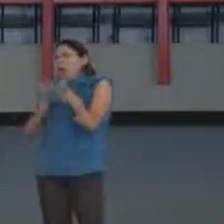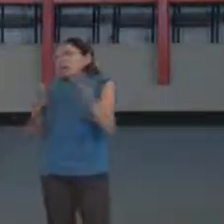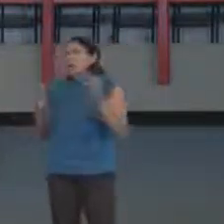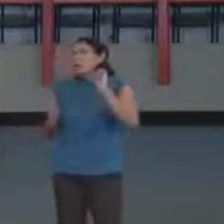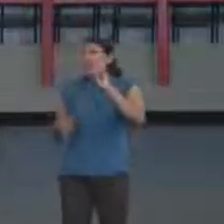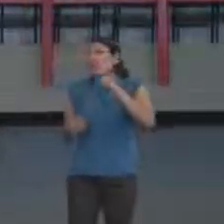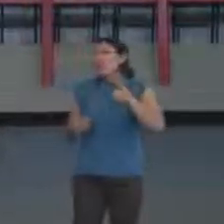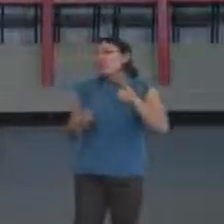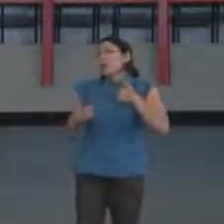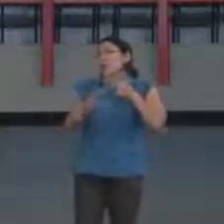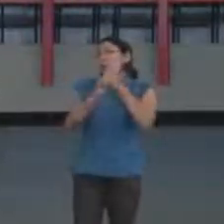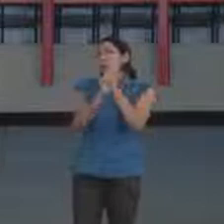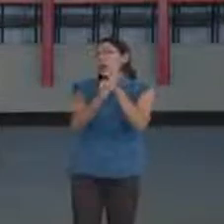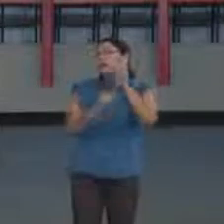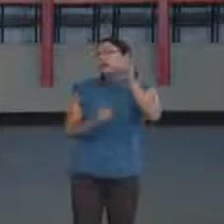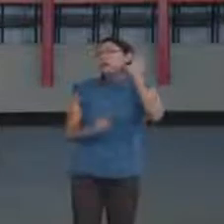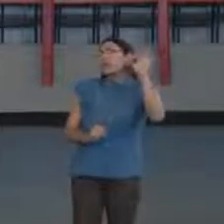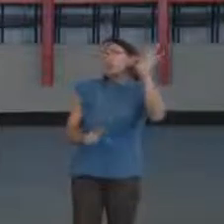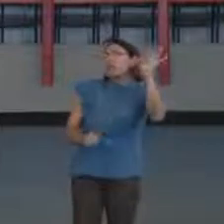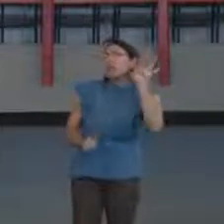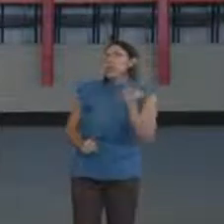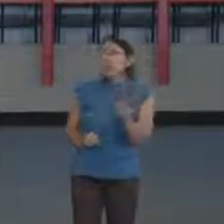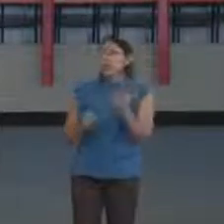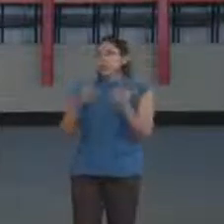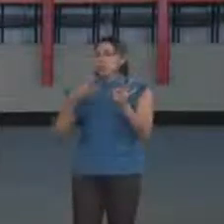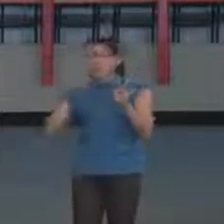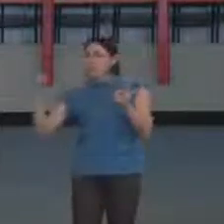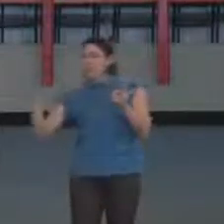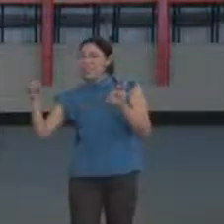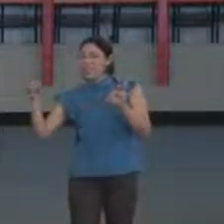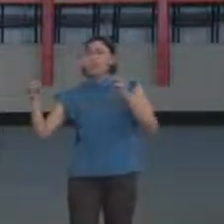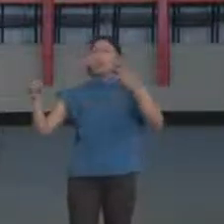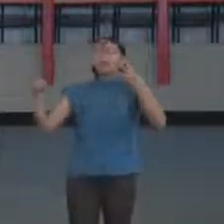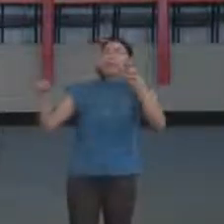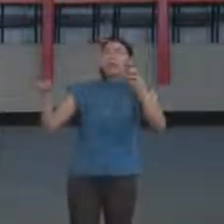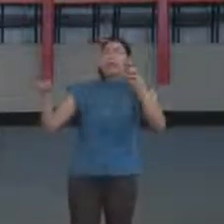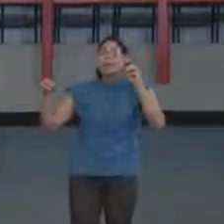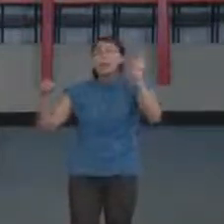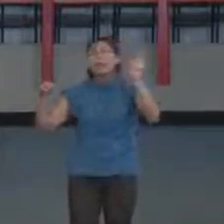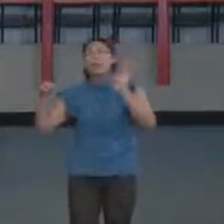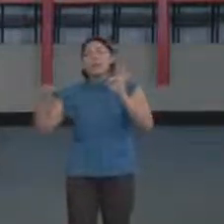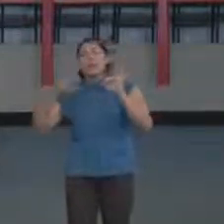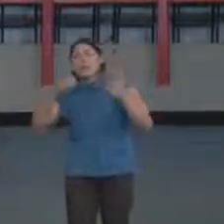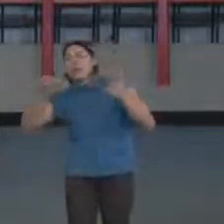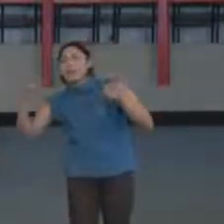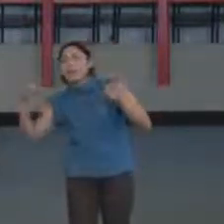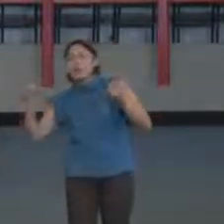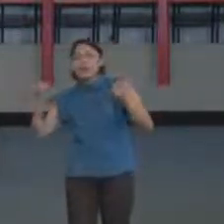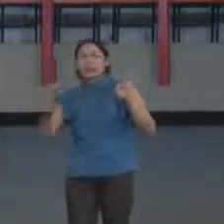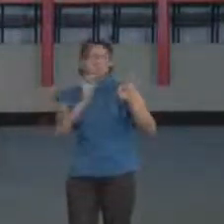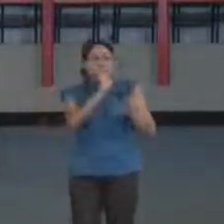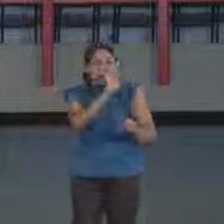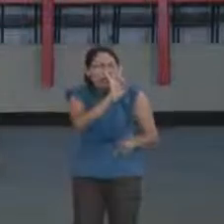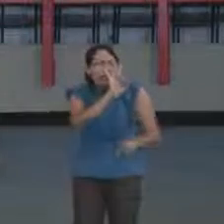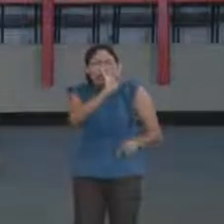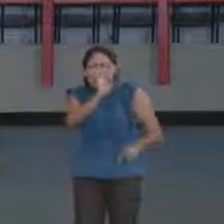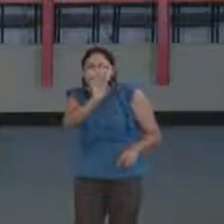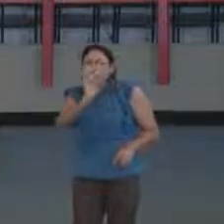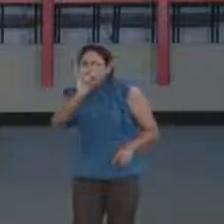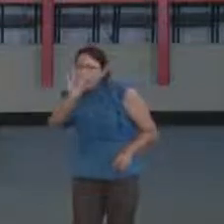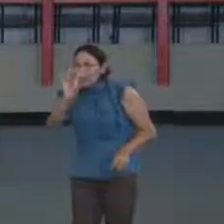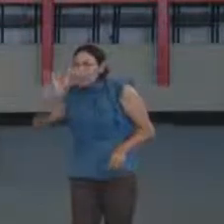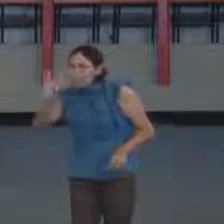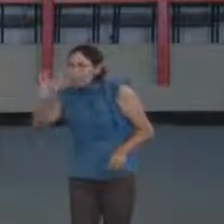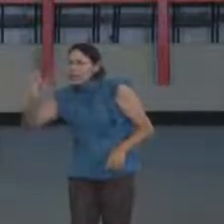de 300, tivesse calculado 15% de 300, 30%, se eu tivesse calculado cada uma das porcentagenzinhas